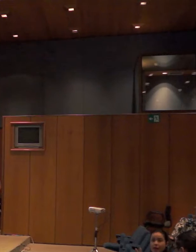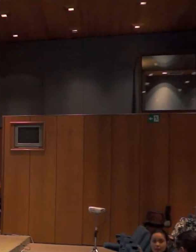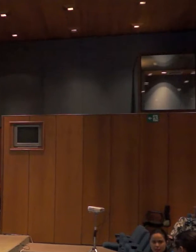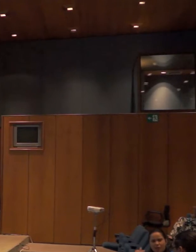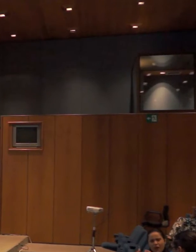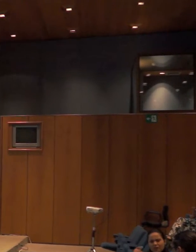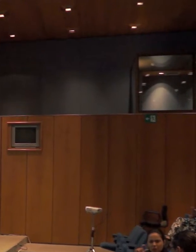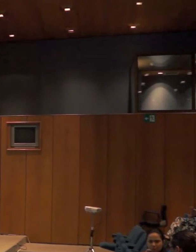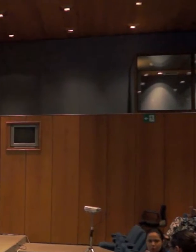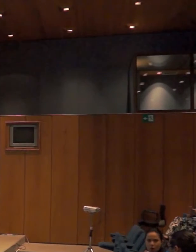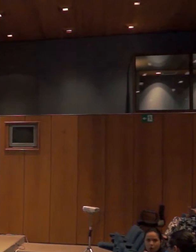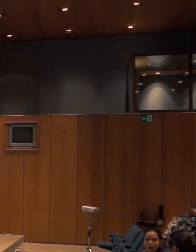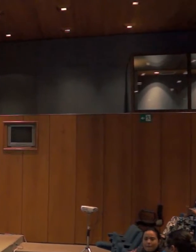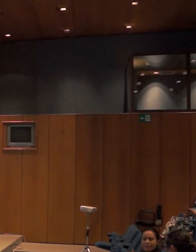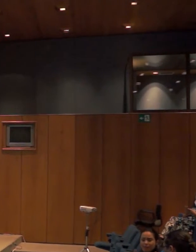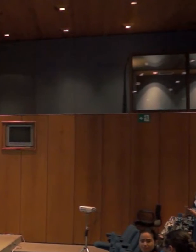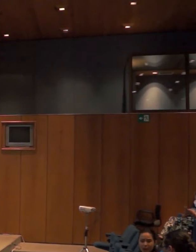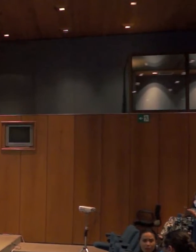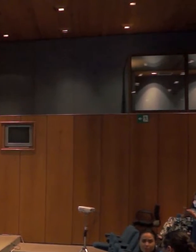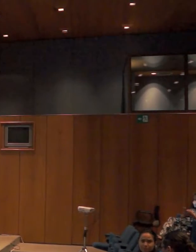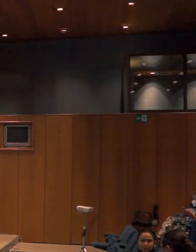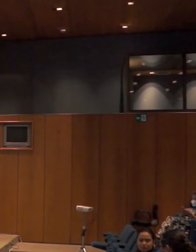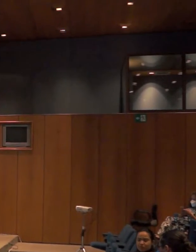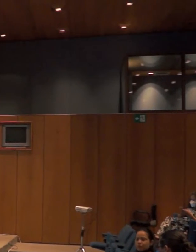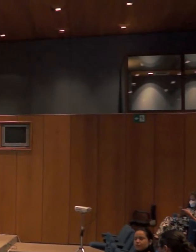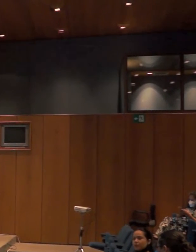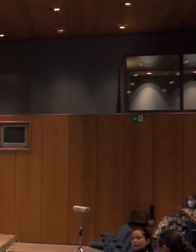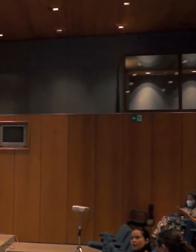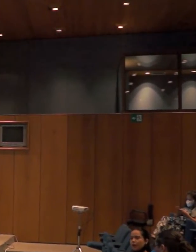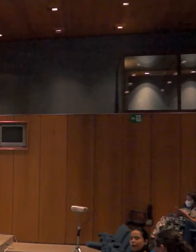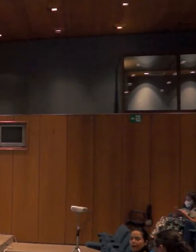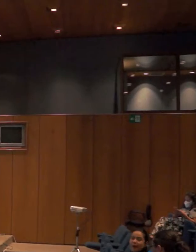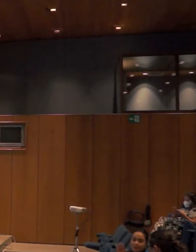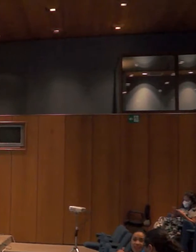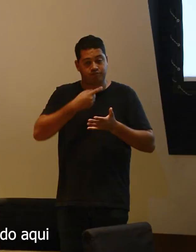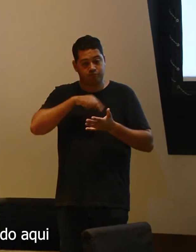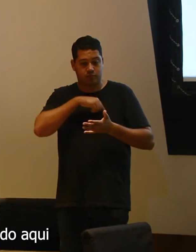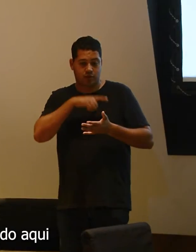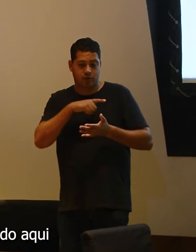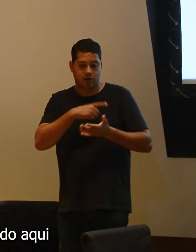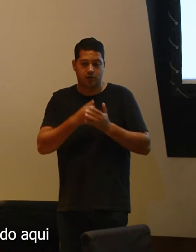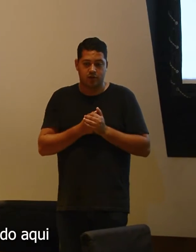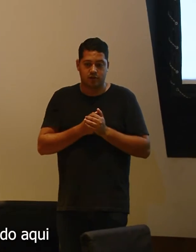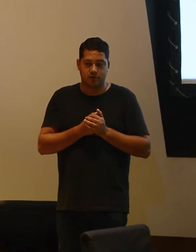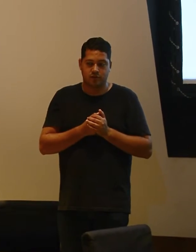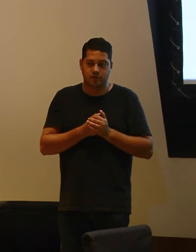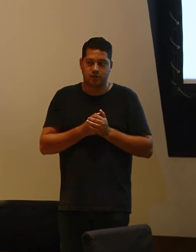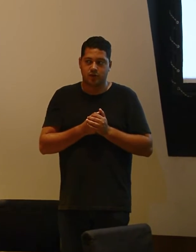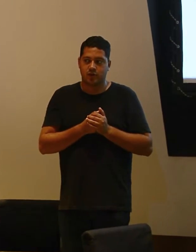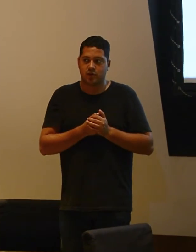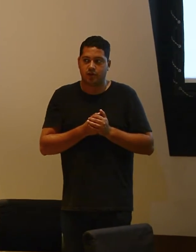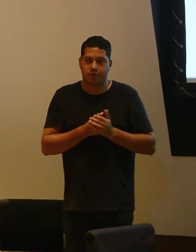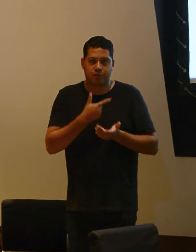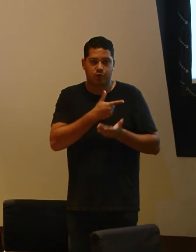palavra. Bem, muito obrigado. Então, hoje a gente está contando aqui com os